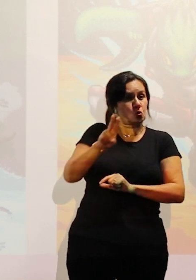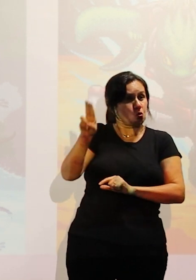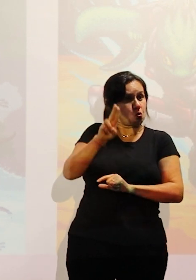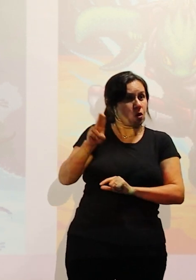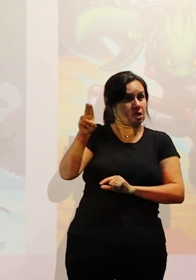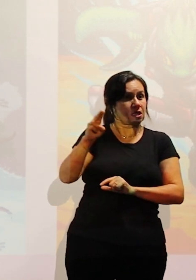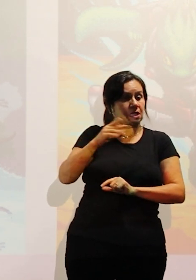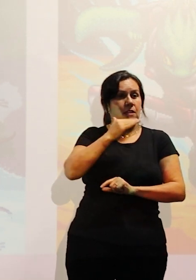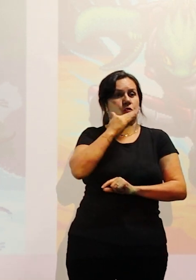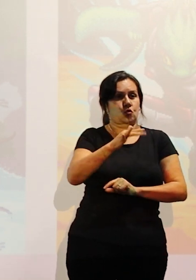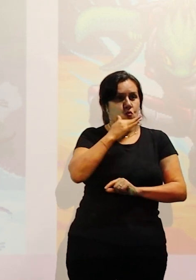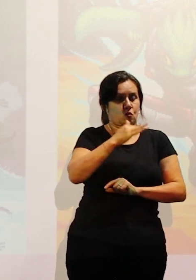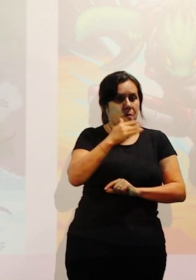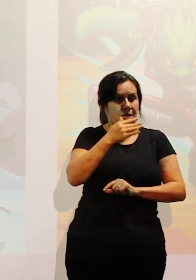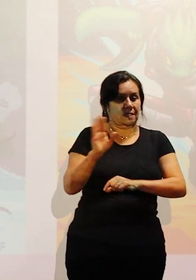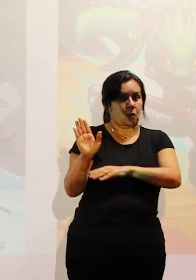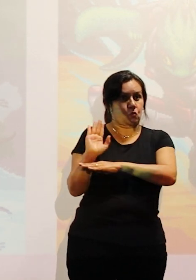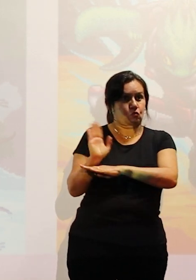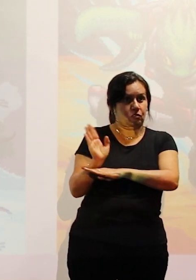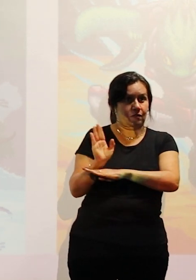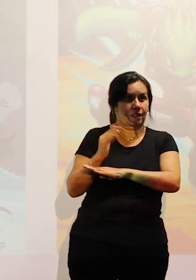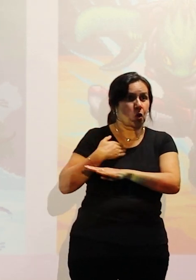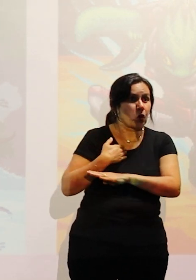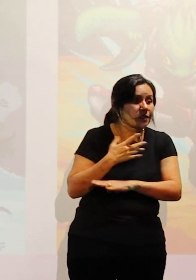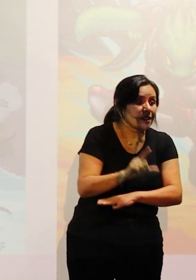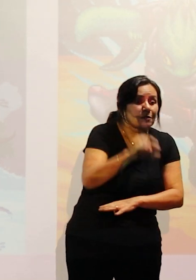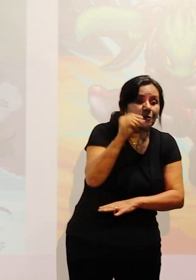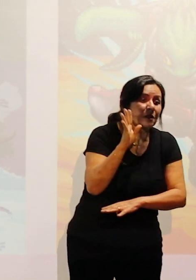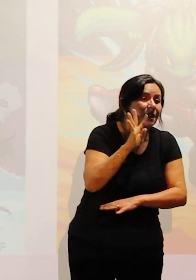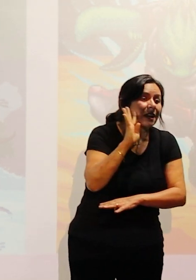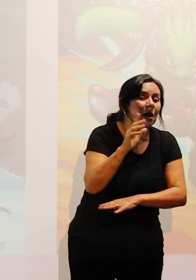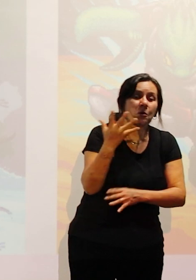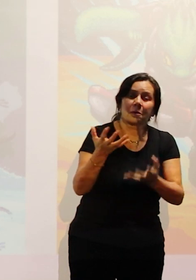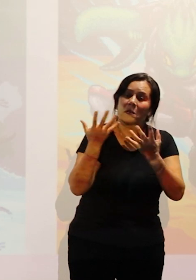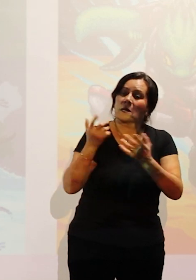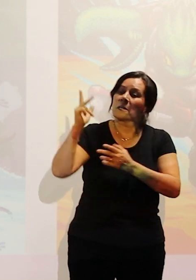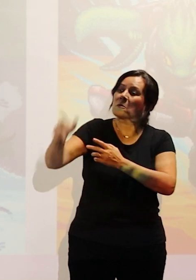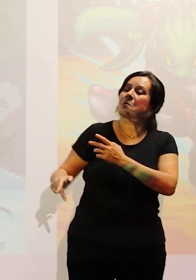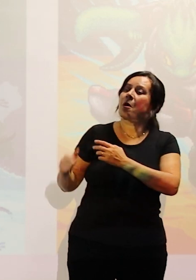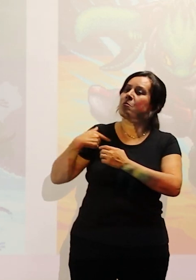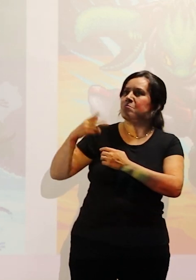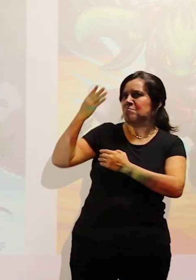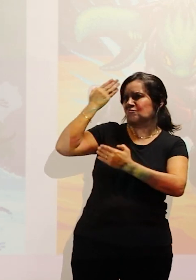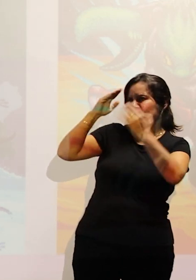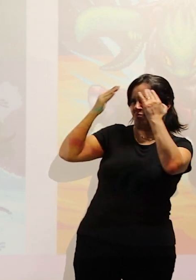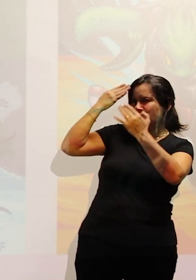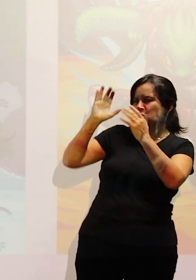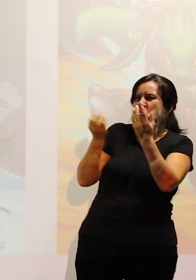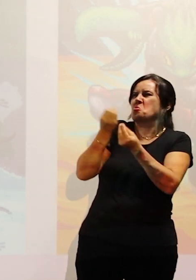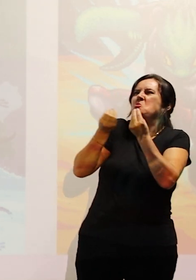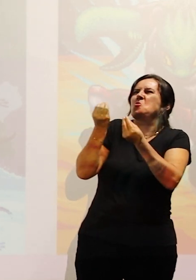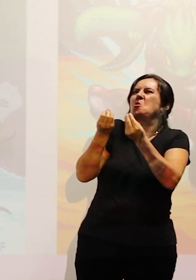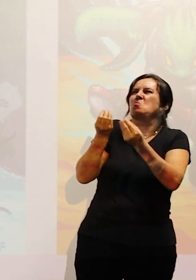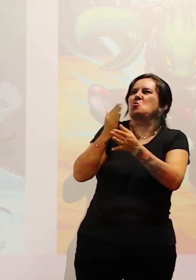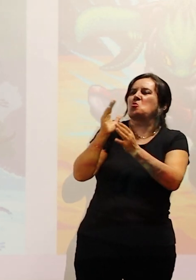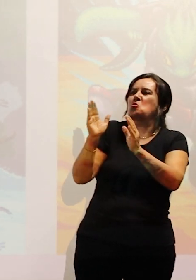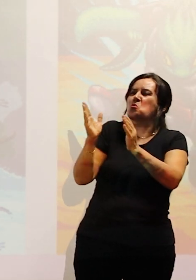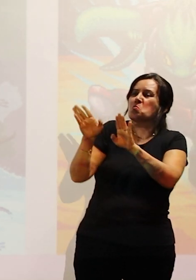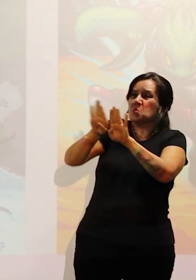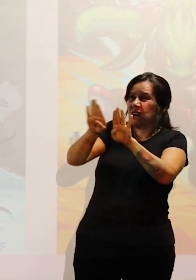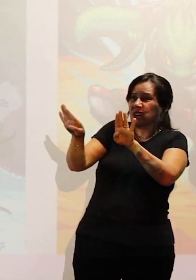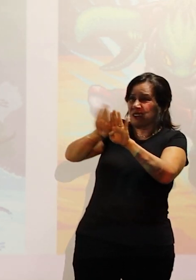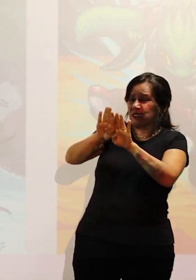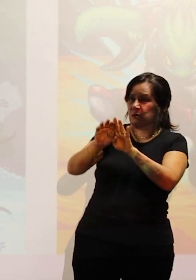no comercial. E aí eles falaram, pô, a gente achou isso tão legal que a gente quer que você faça um pôster imaginando como é que seria uma capa de jogo ou um pôster de